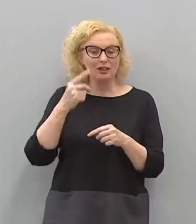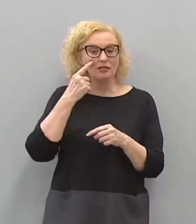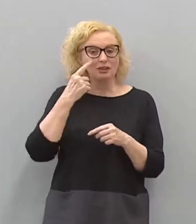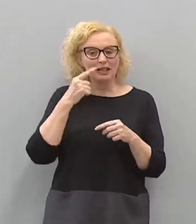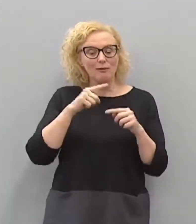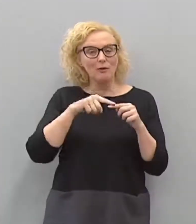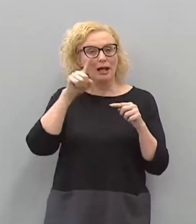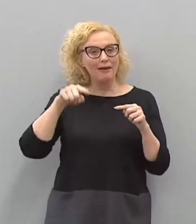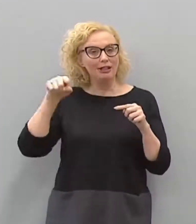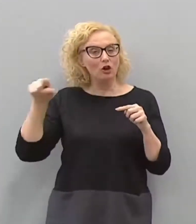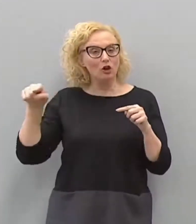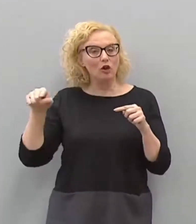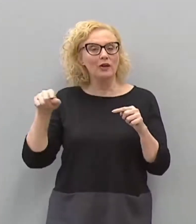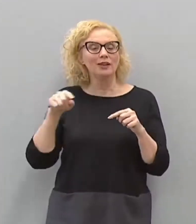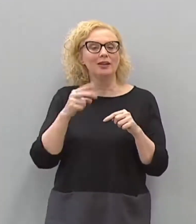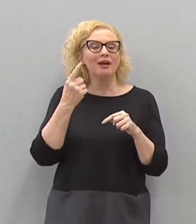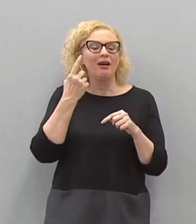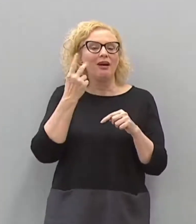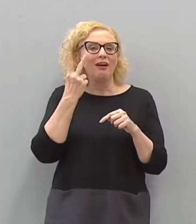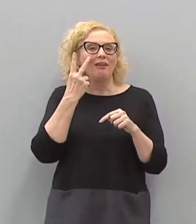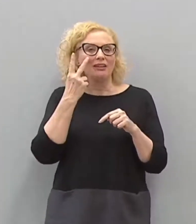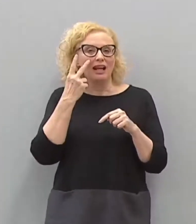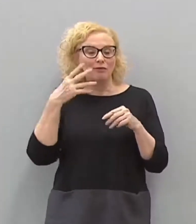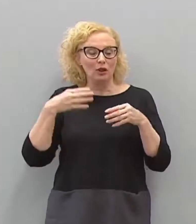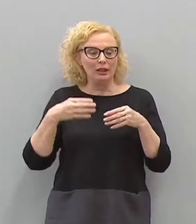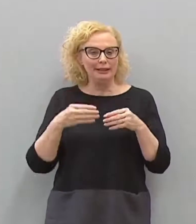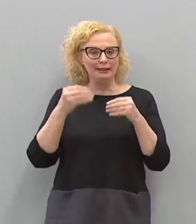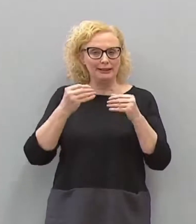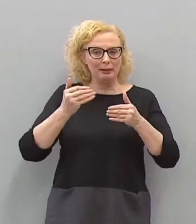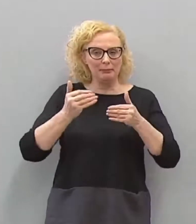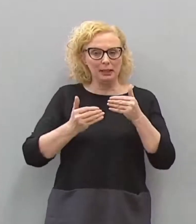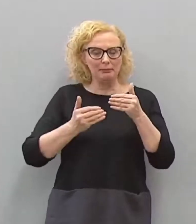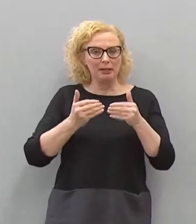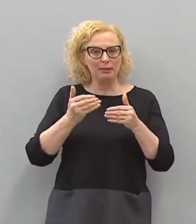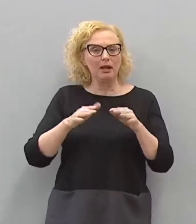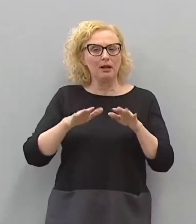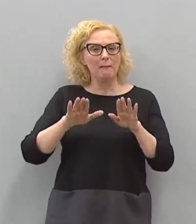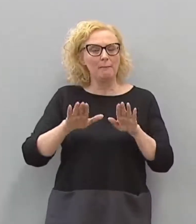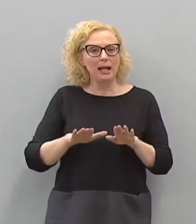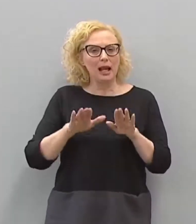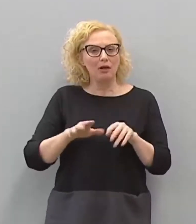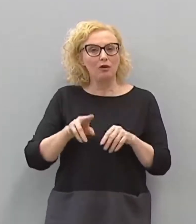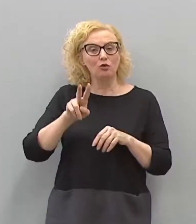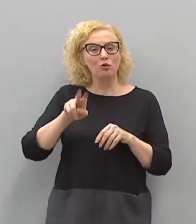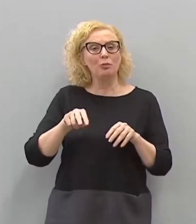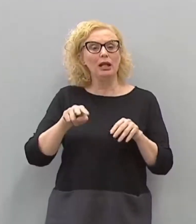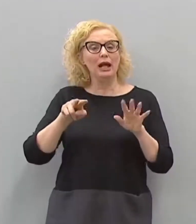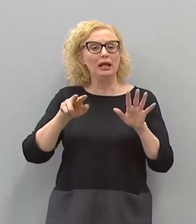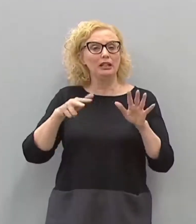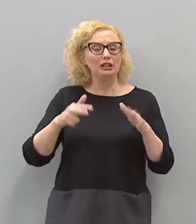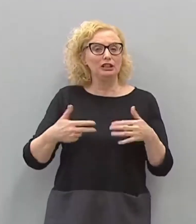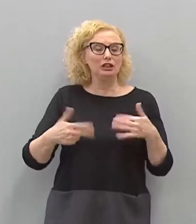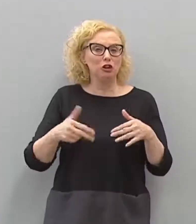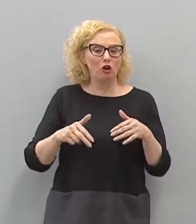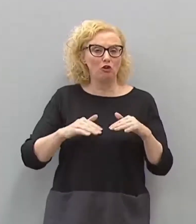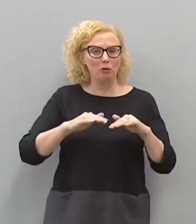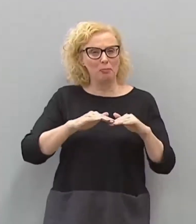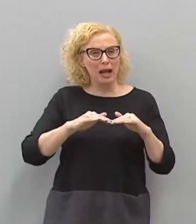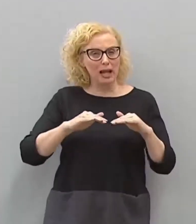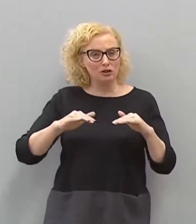rispetto all'inerzia originaria del progetto dove vediamo che nel 2018 2019 i numeri erano ancora bassi